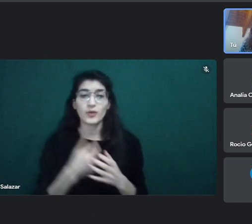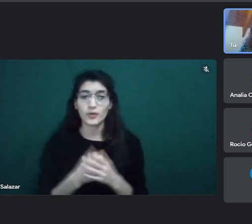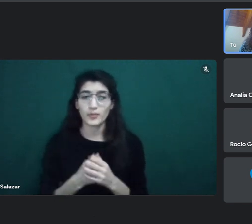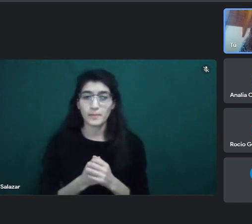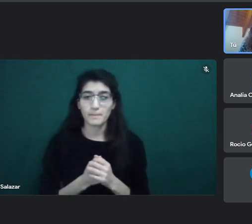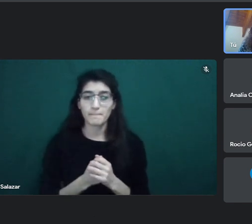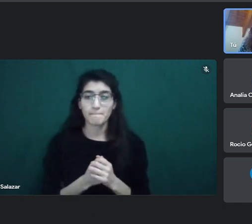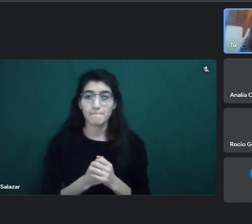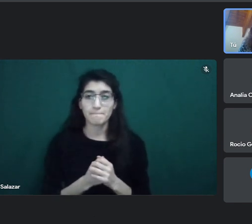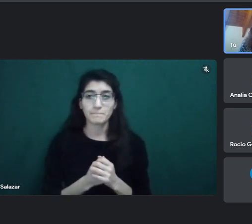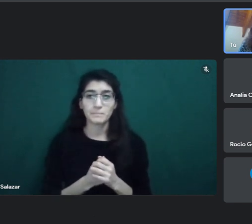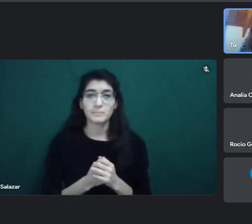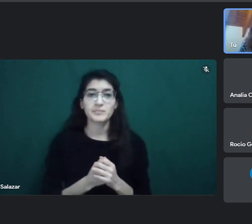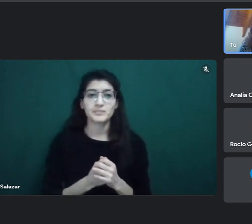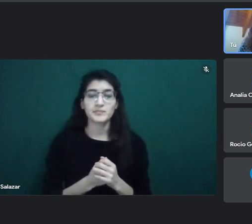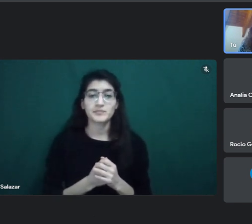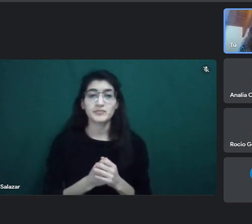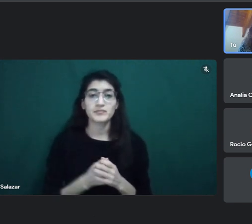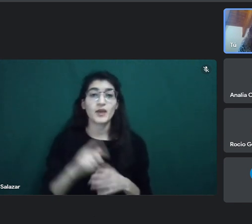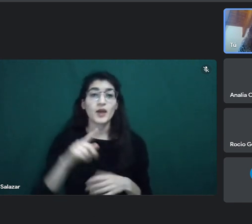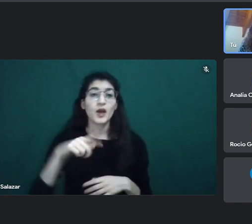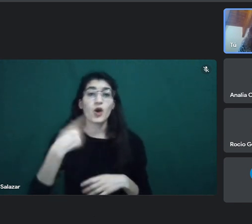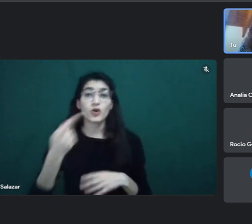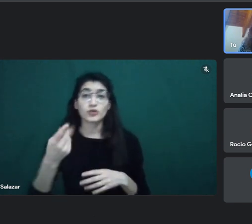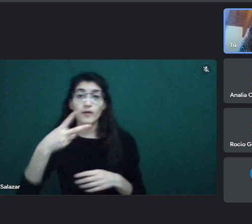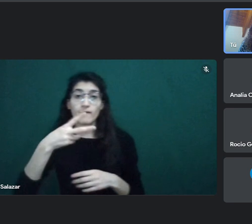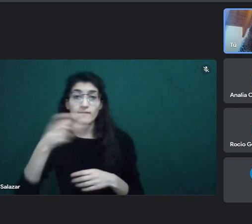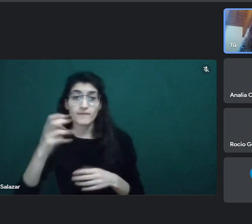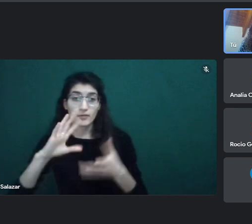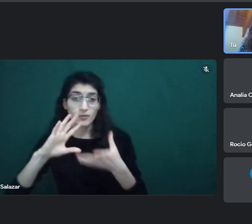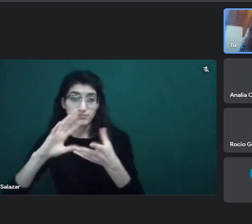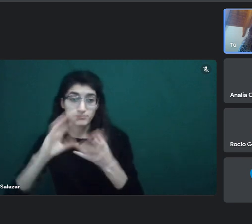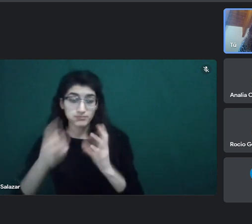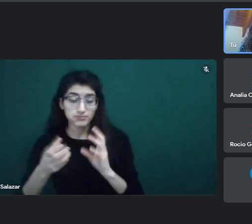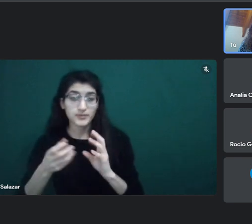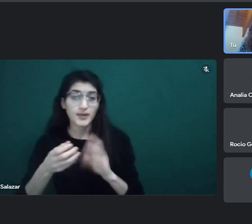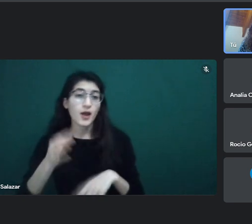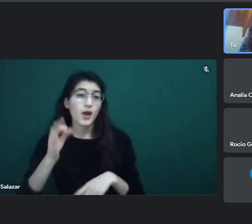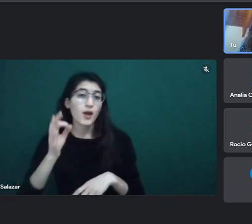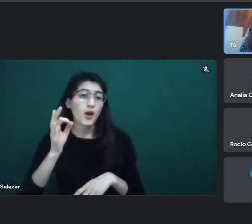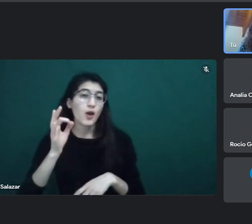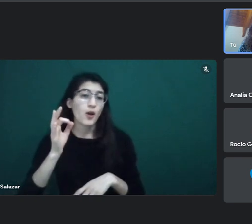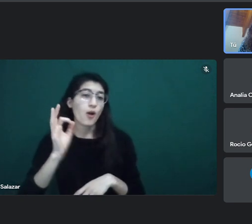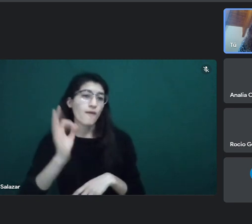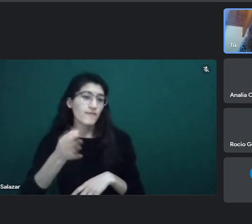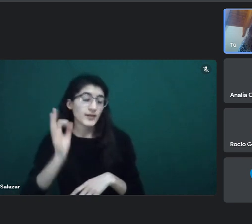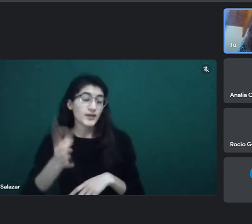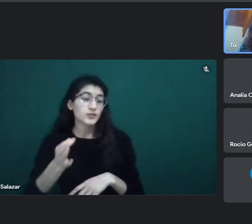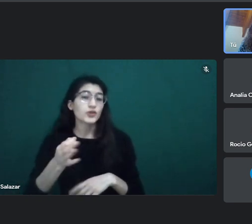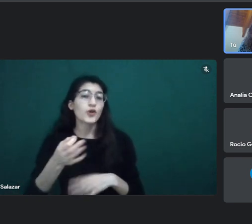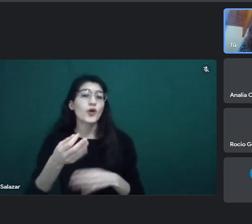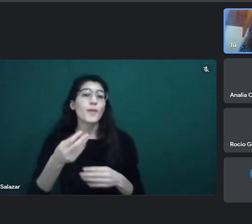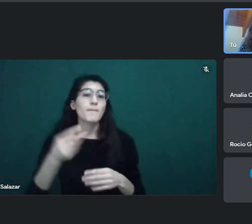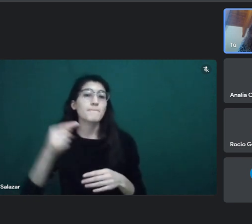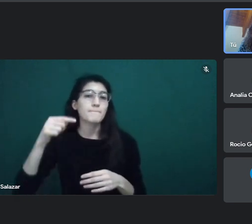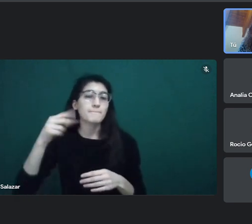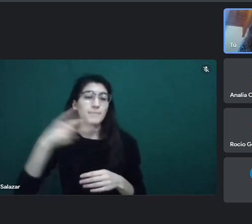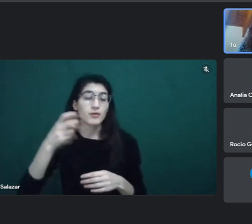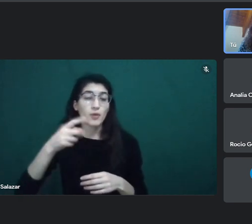Otra obligación en presente, no en condicional, sería debe, ¿sí? Debemos